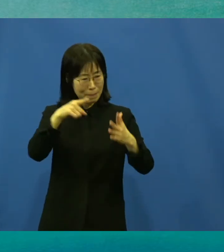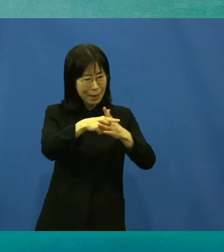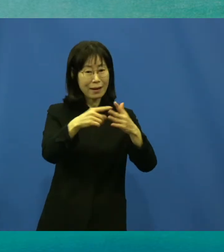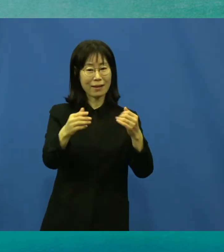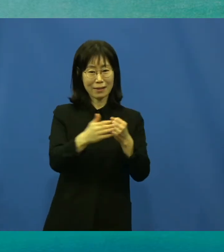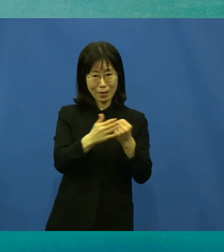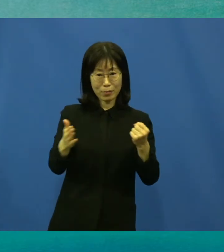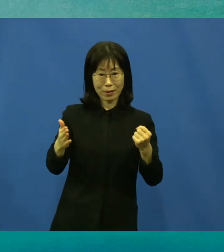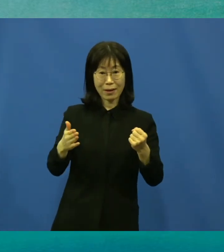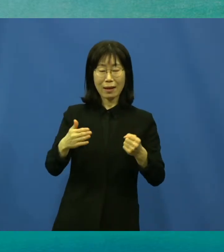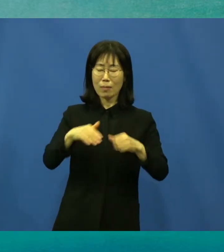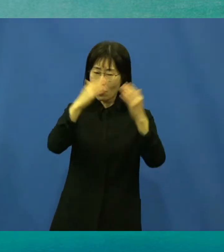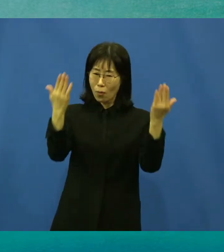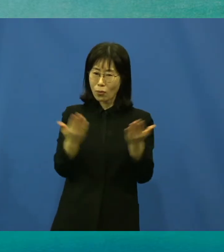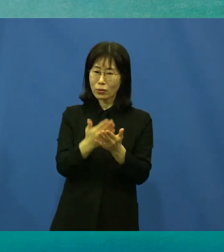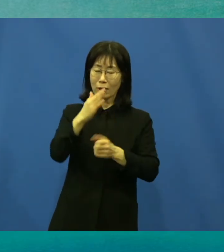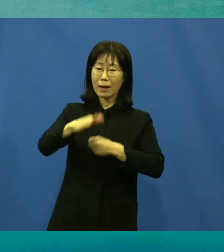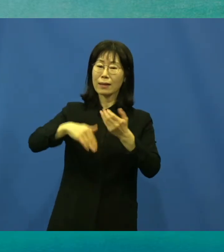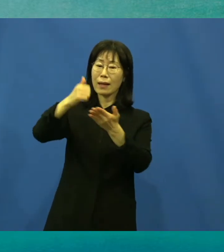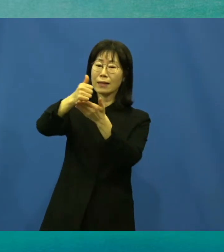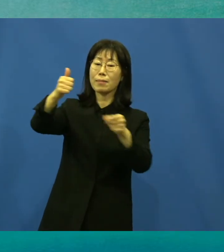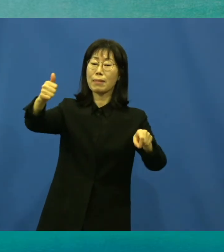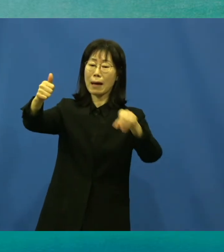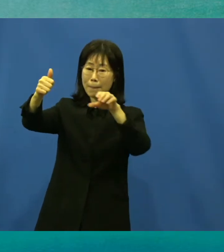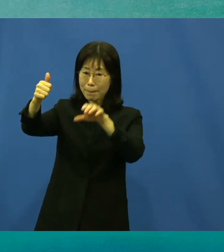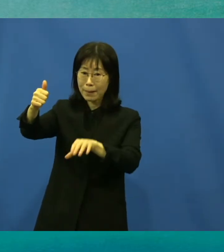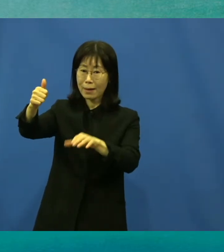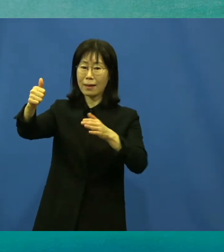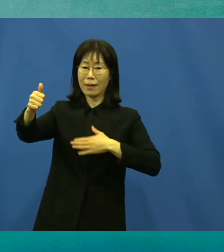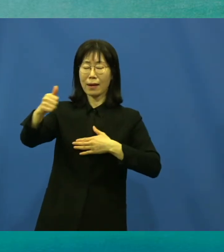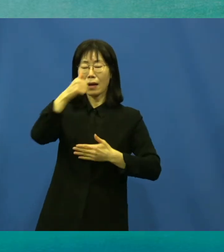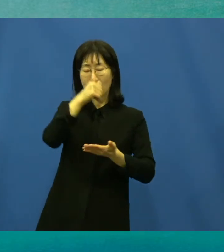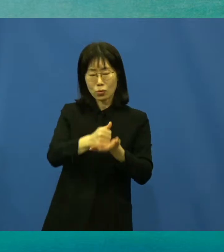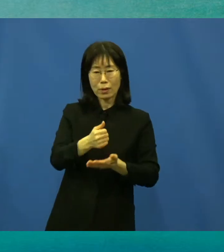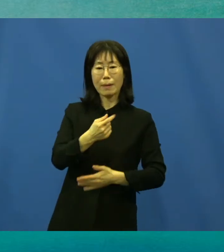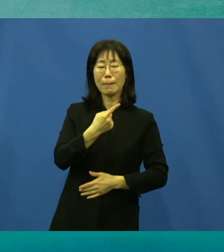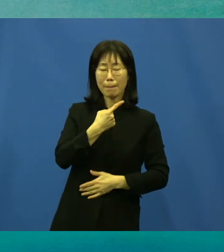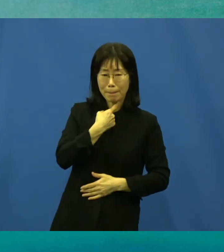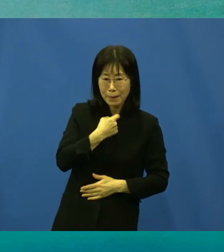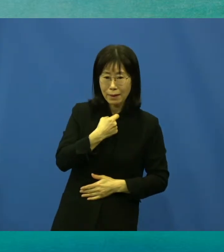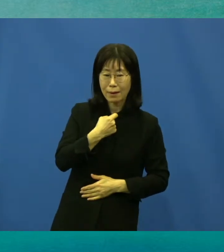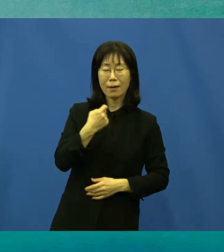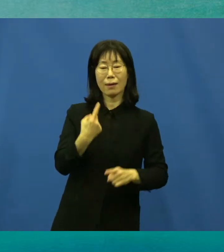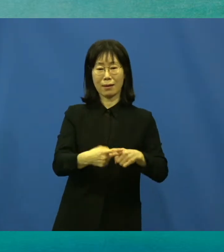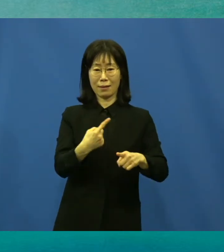51편을 보면 내 죄가 하나님 앞에 있다고 말합니다.